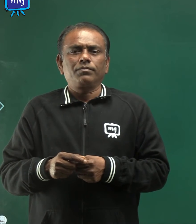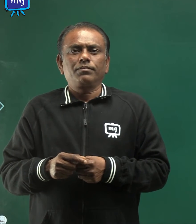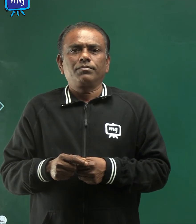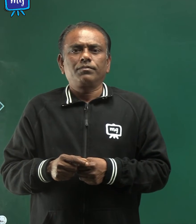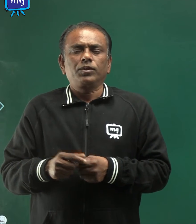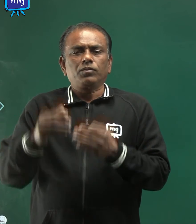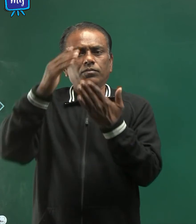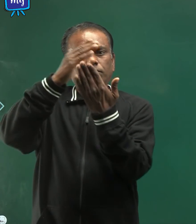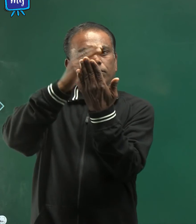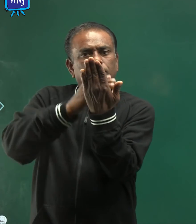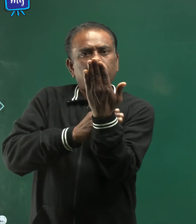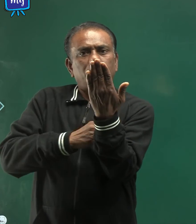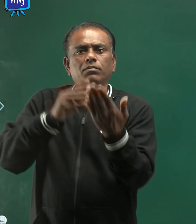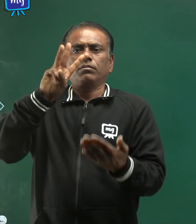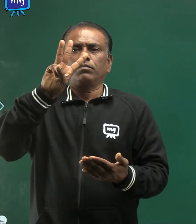चरण 3,